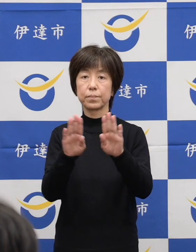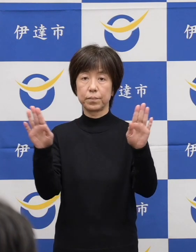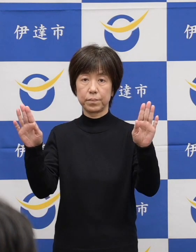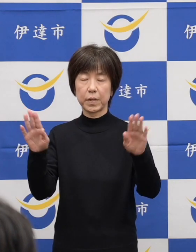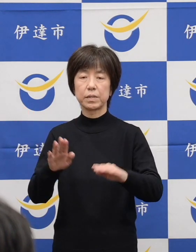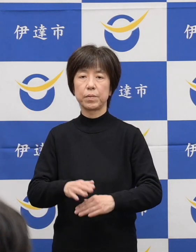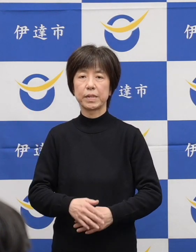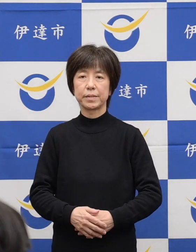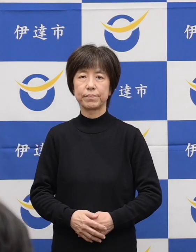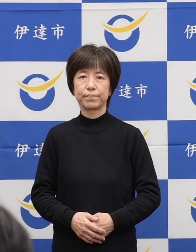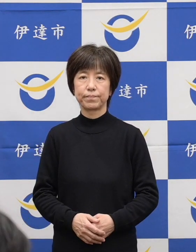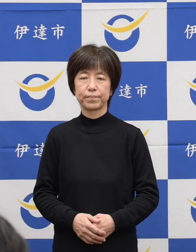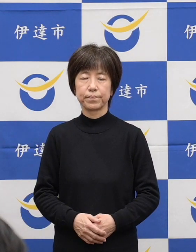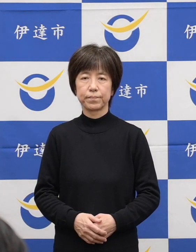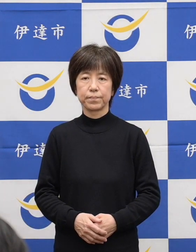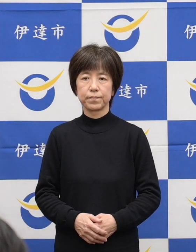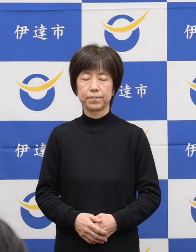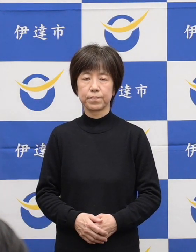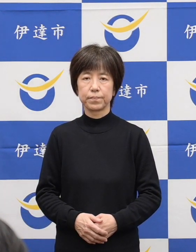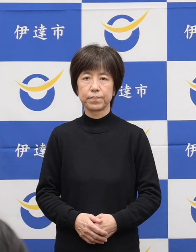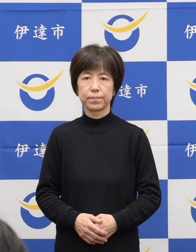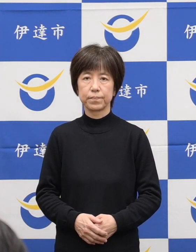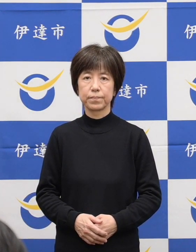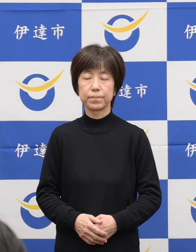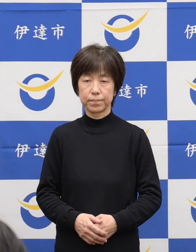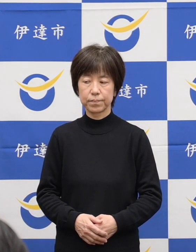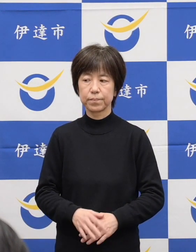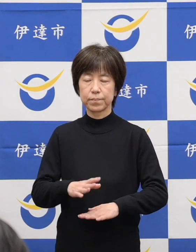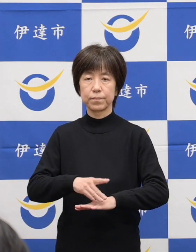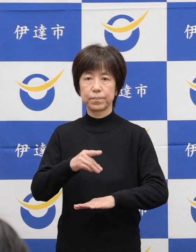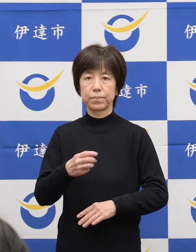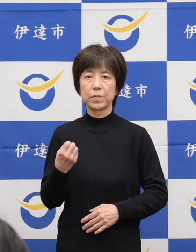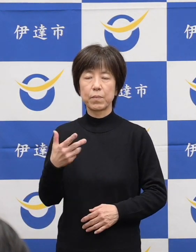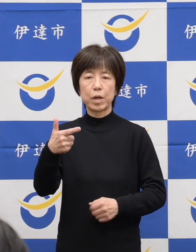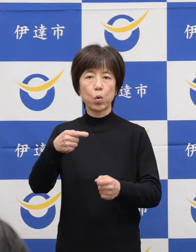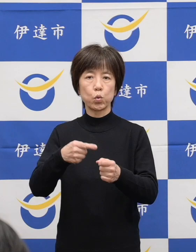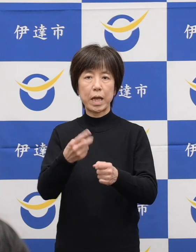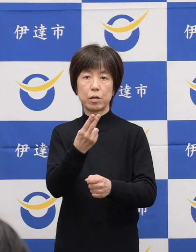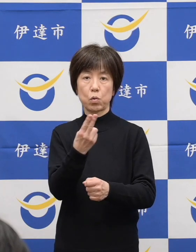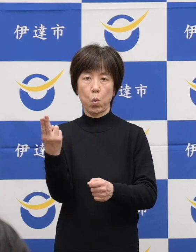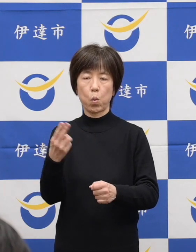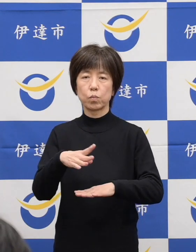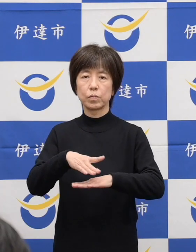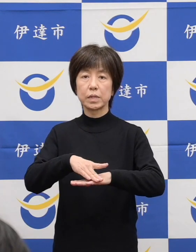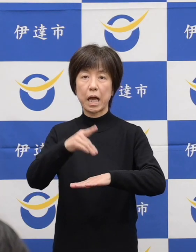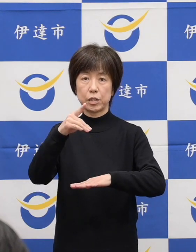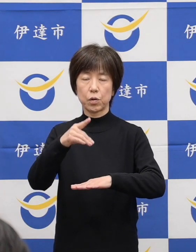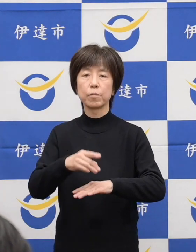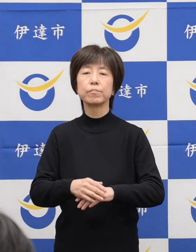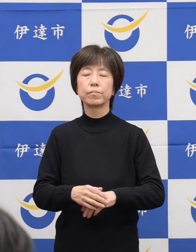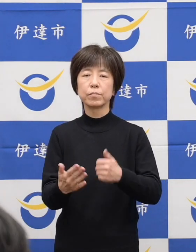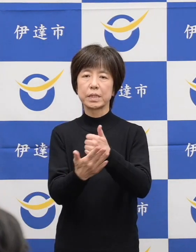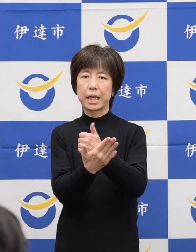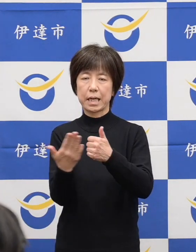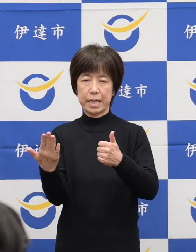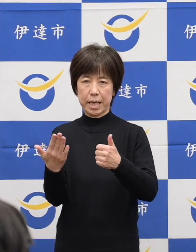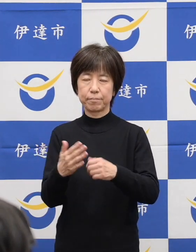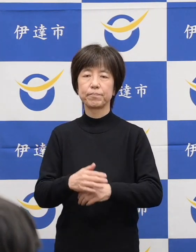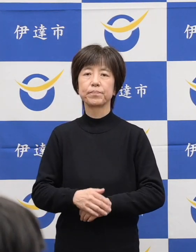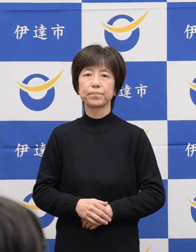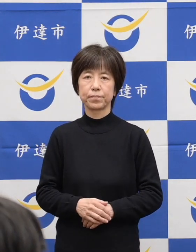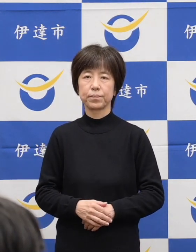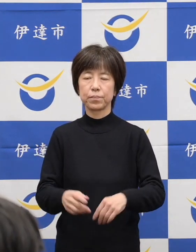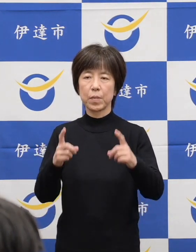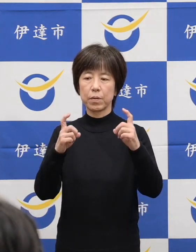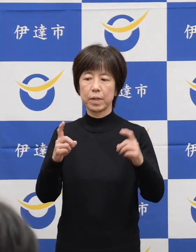えさせていただきます。まずはじめに令和6年度の最初の記者会見にあたりまして、ご